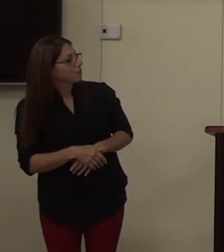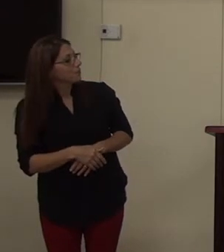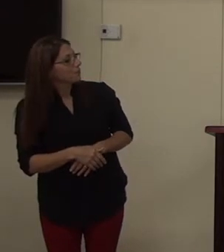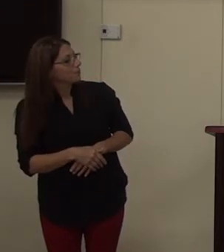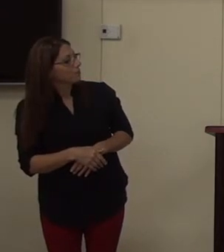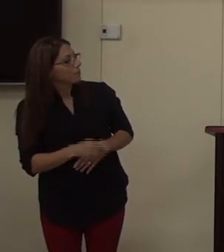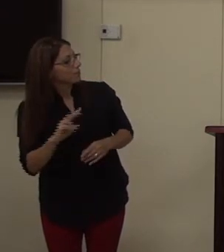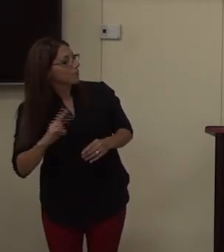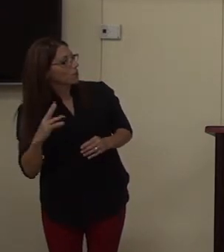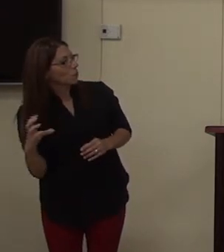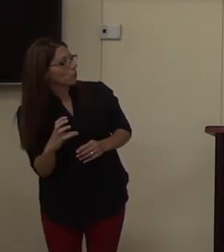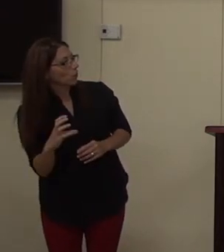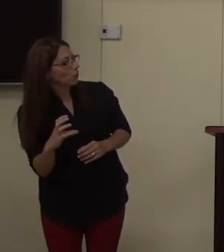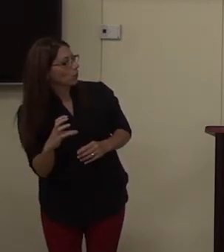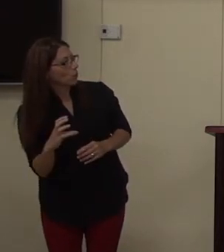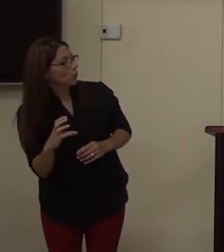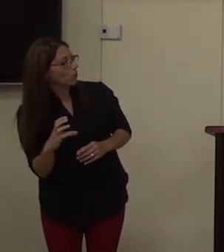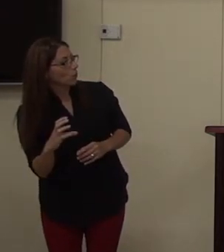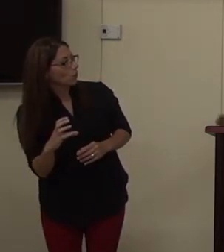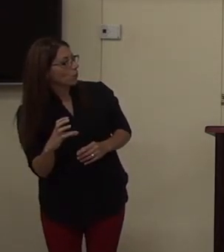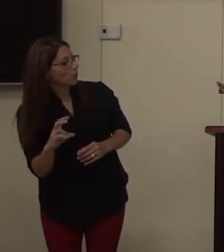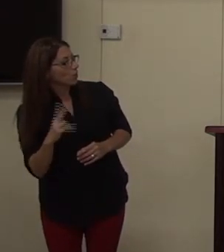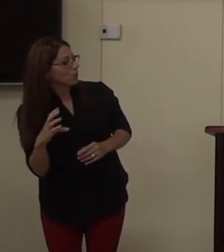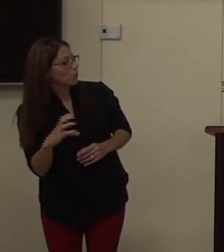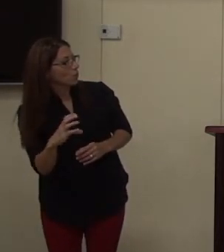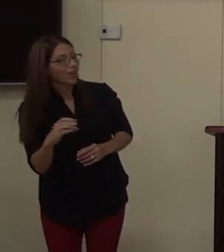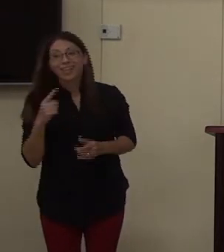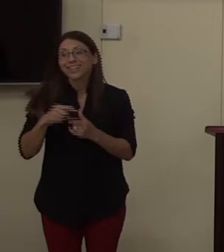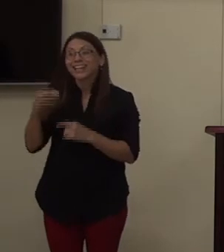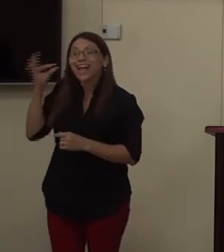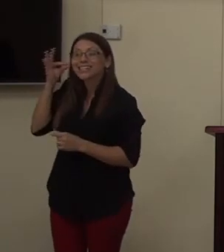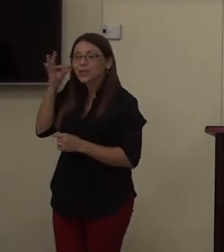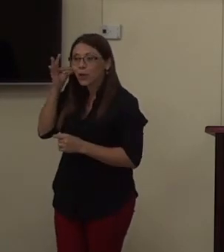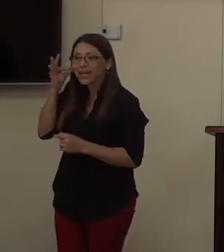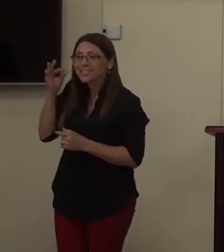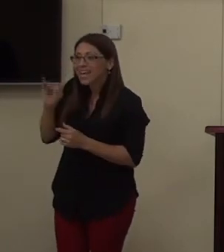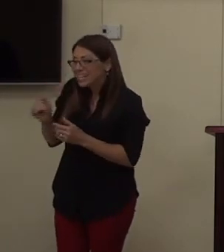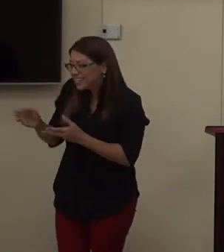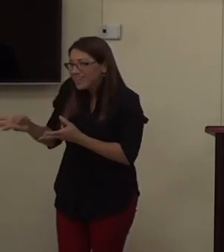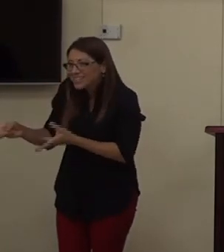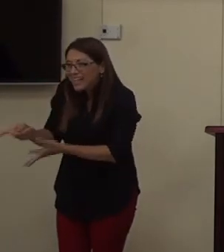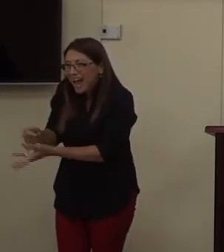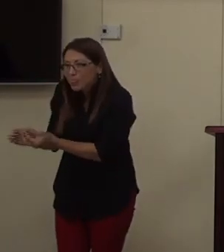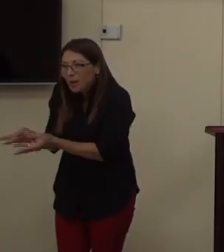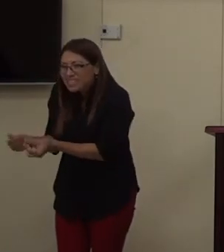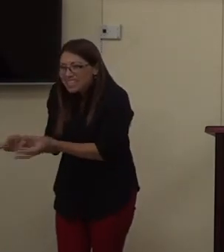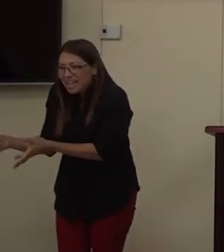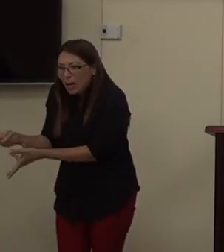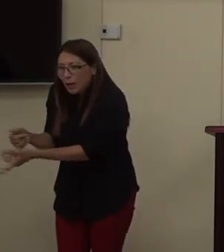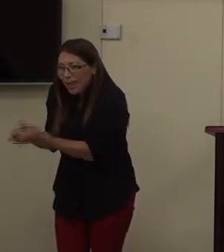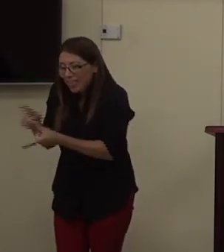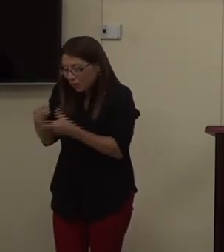sacaba asuntada hacia mí con tus pepitas venías. Estaba la señora sacando arcilla, tenía toda embarrada de arcilla y tenía